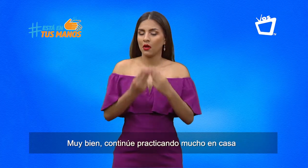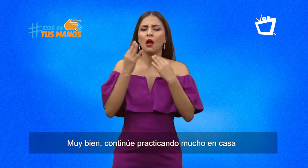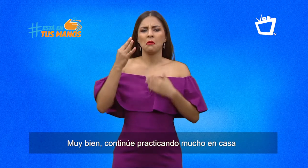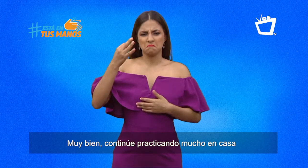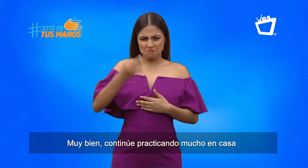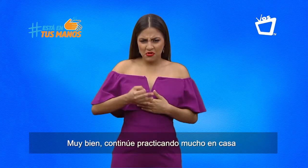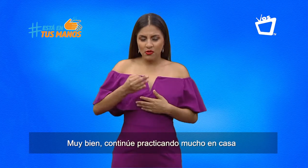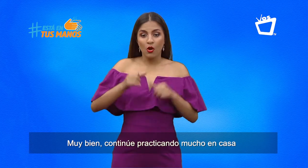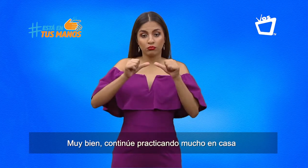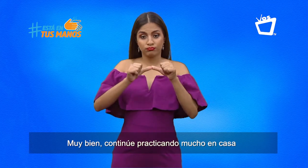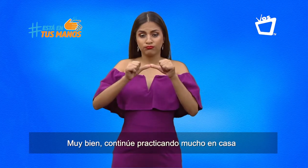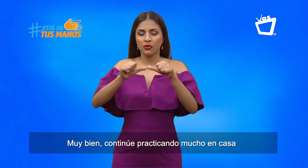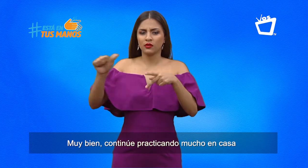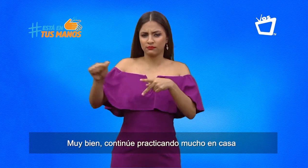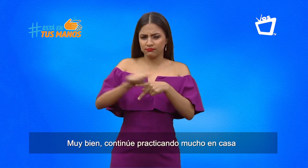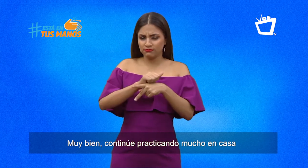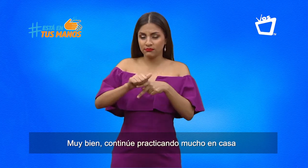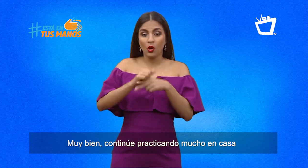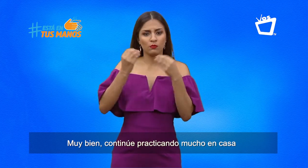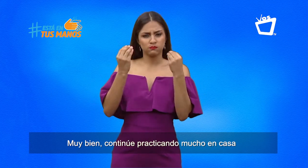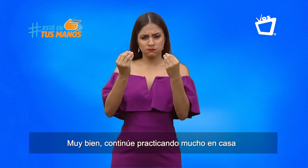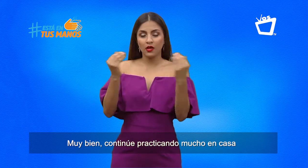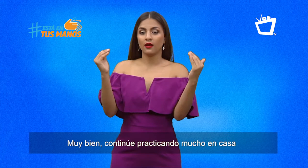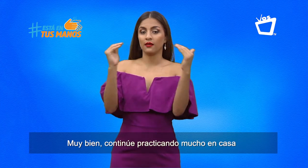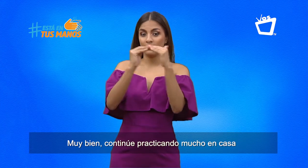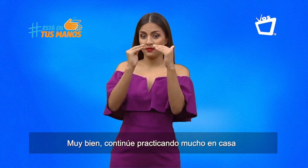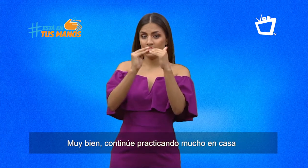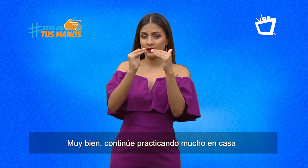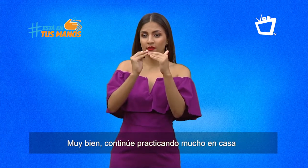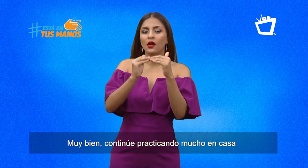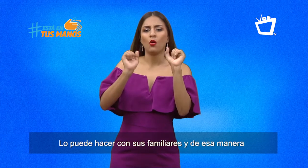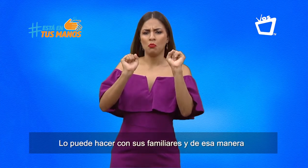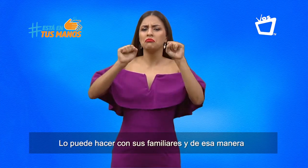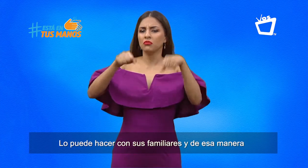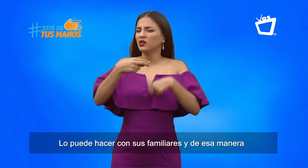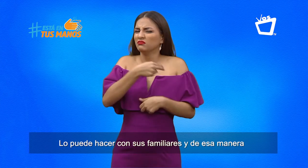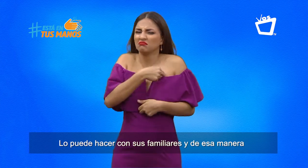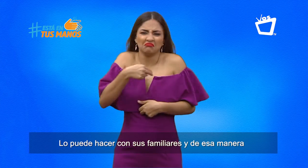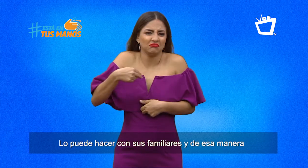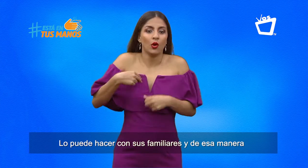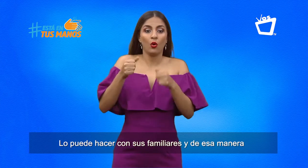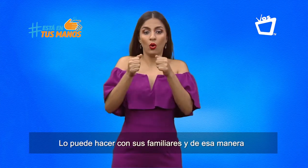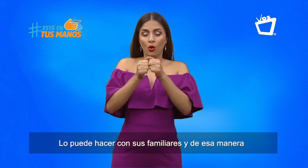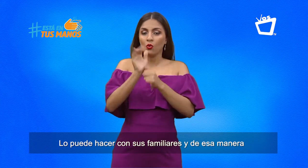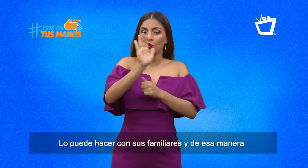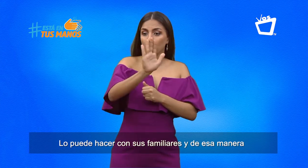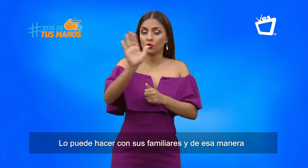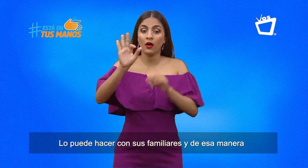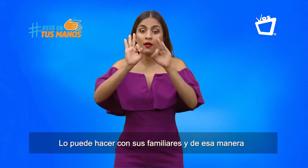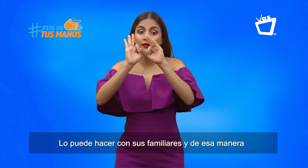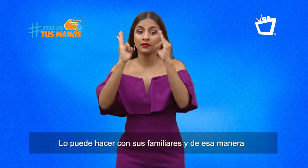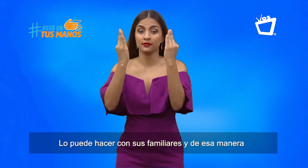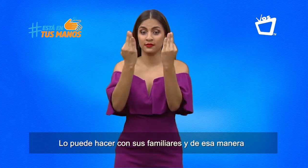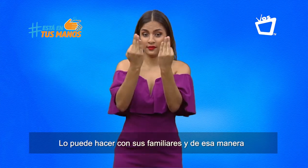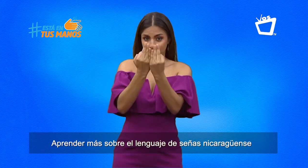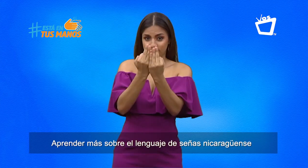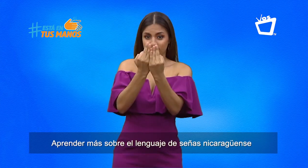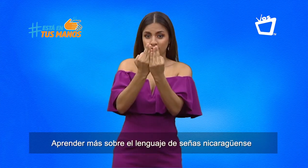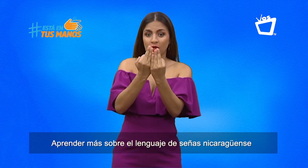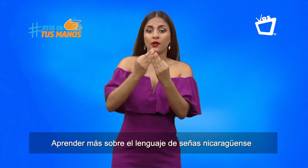muy bien continúa practicando mucho en casa lo puede hacer con sus familiares y de esa manera aprender más